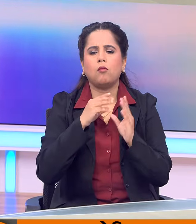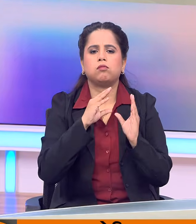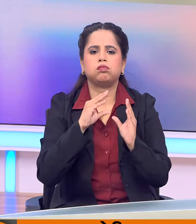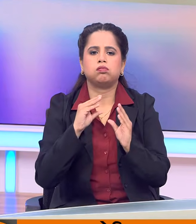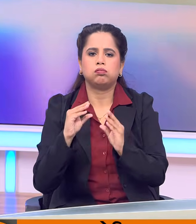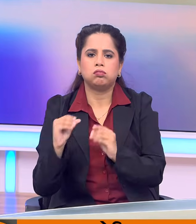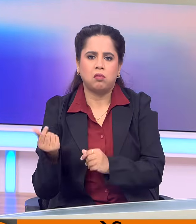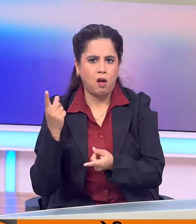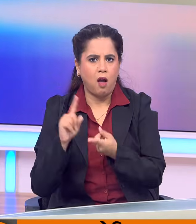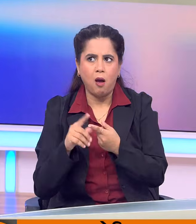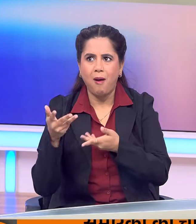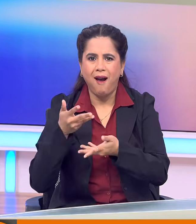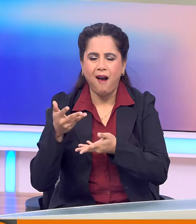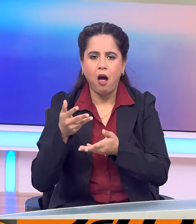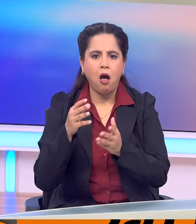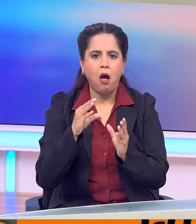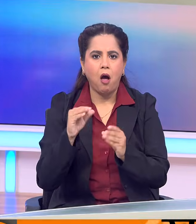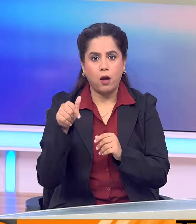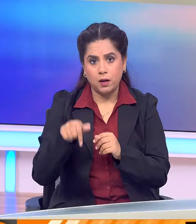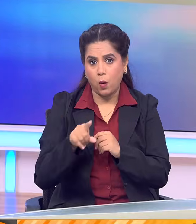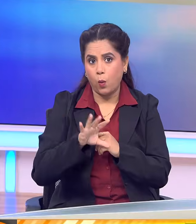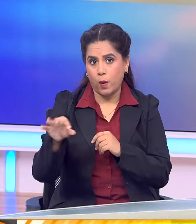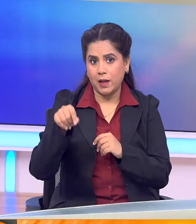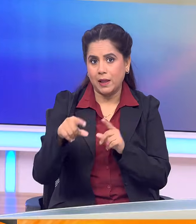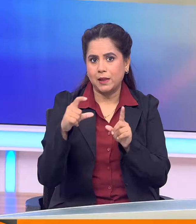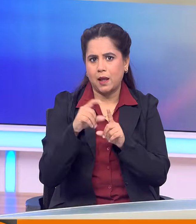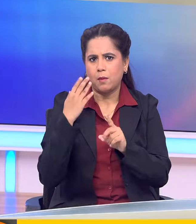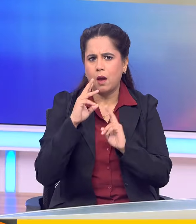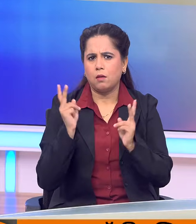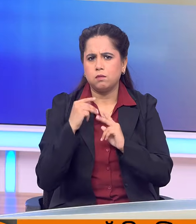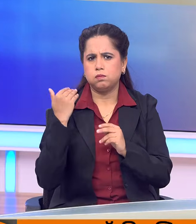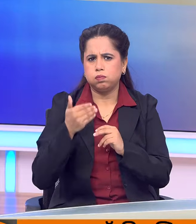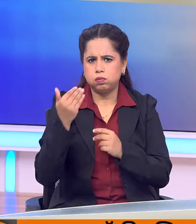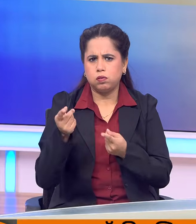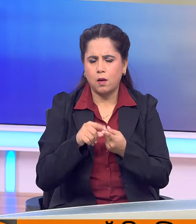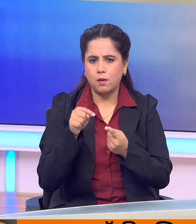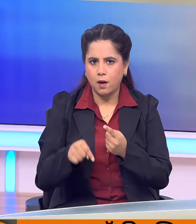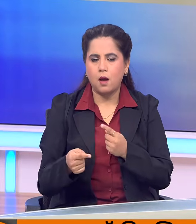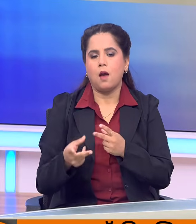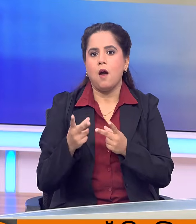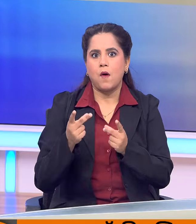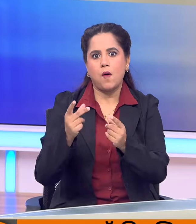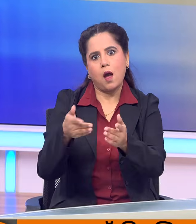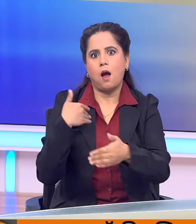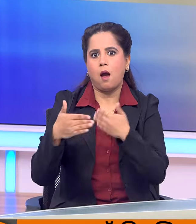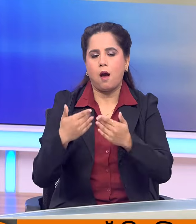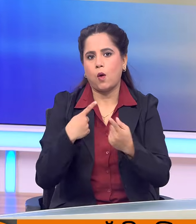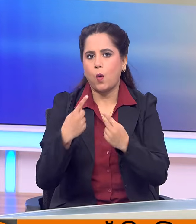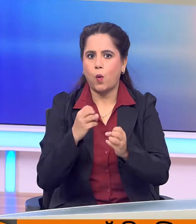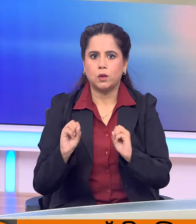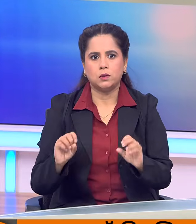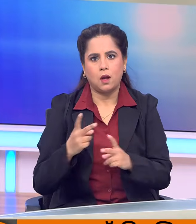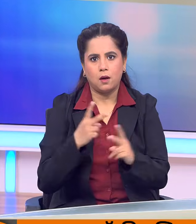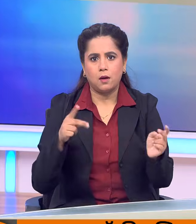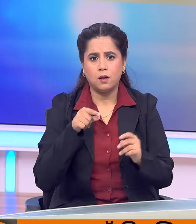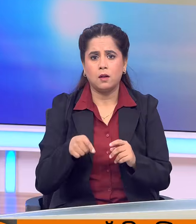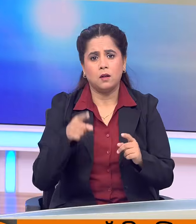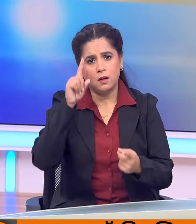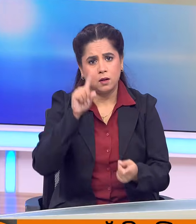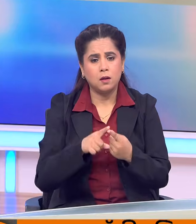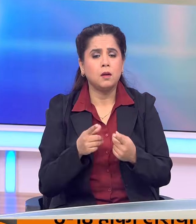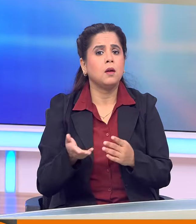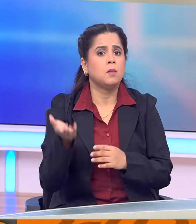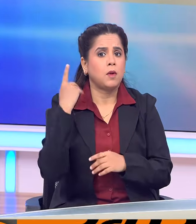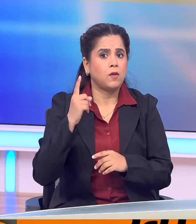हो गई थी। इस सप्ताह नई दिल्ली में हुई बैठकों के बाद बातचीत फिर तेज हो गई। इस समझौते के पहले हिस्से